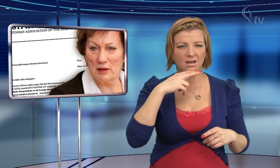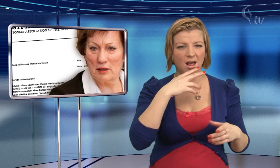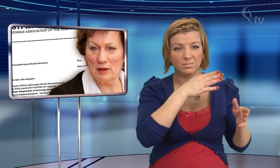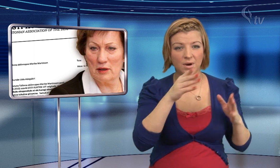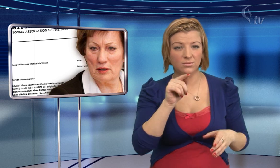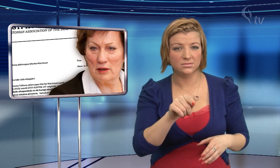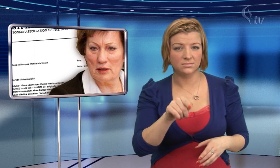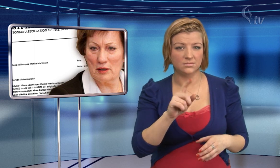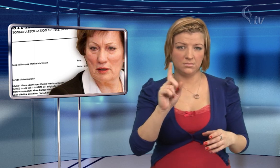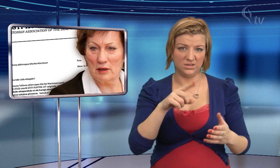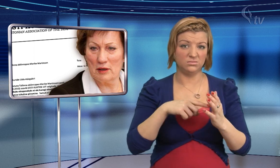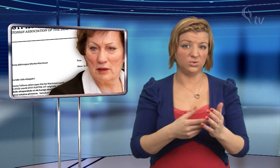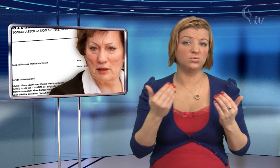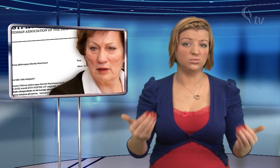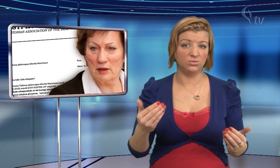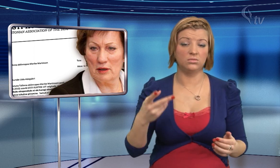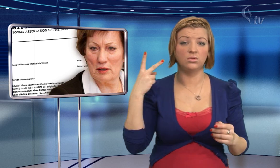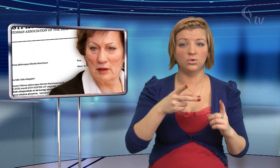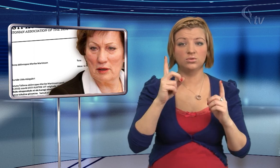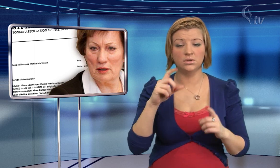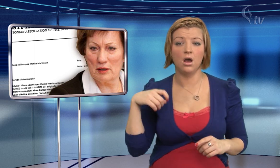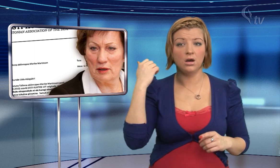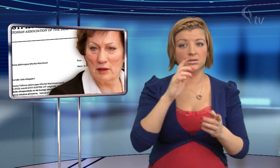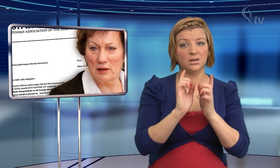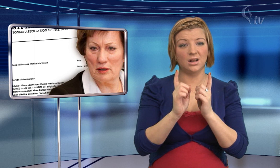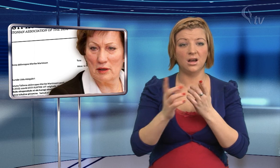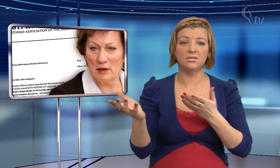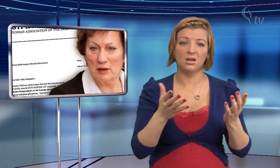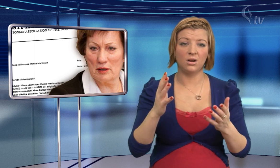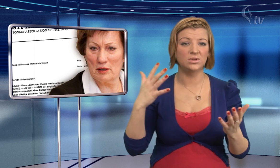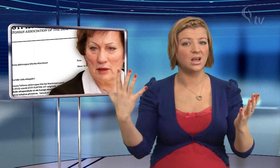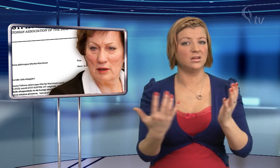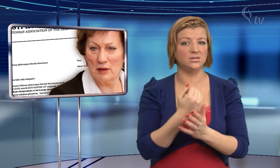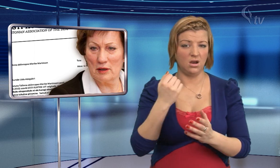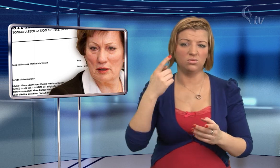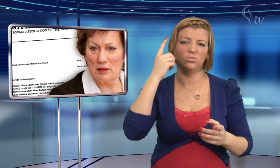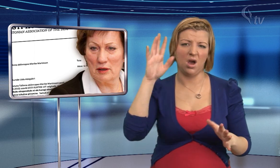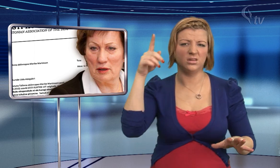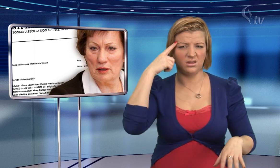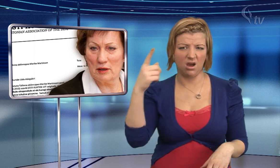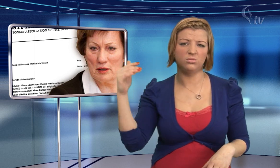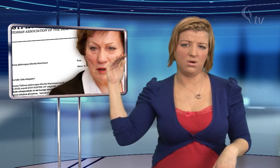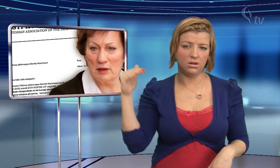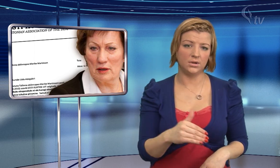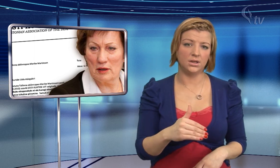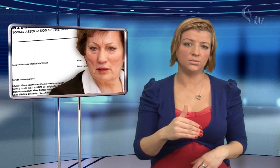vääradele tõlgendusele, kuid nüüd 2011. Aastal on selle põhjuseks tõlketeenuse